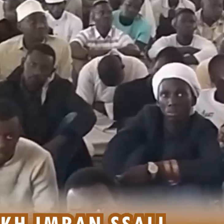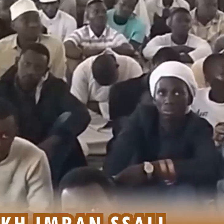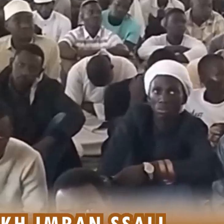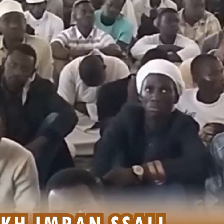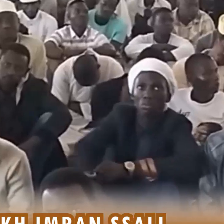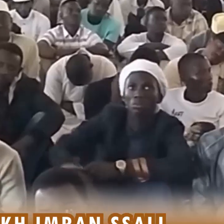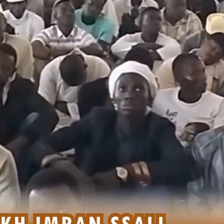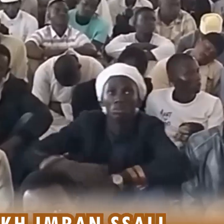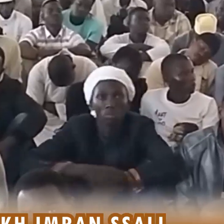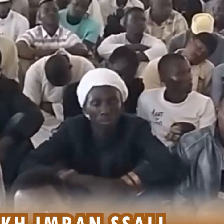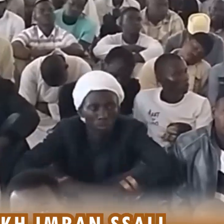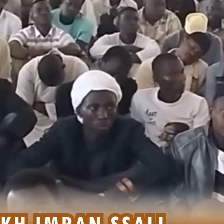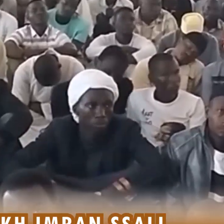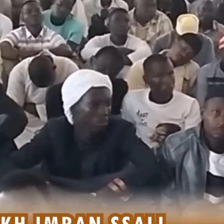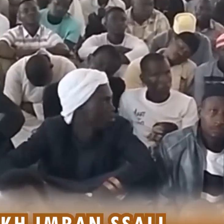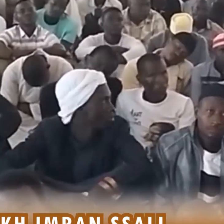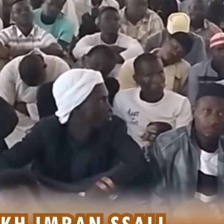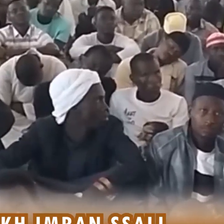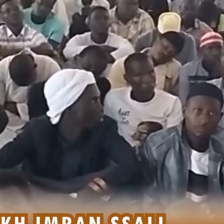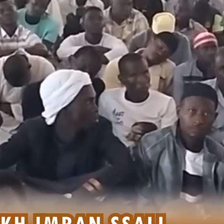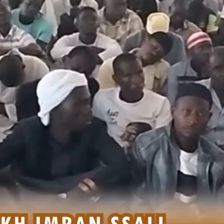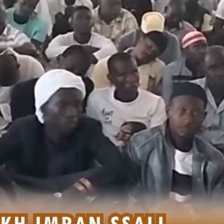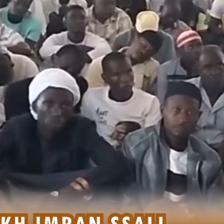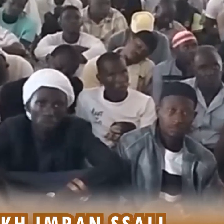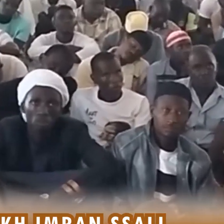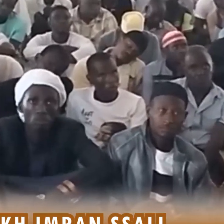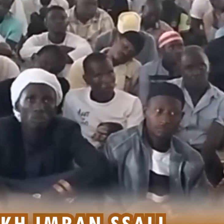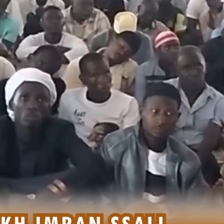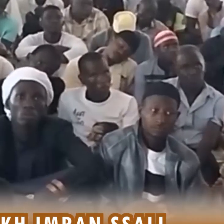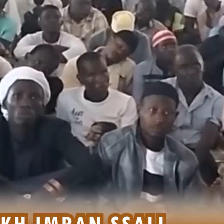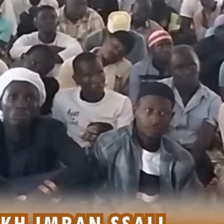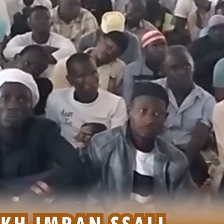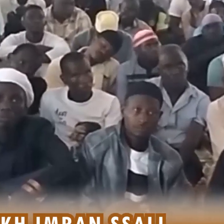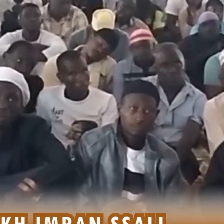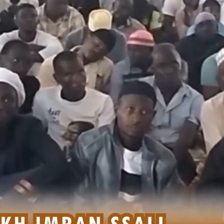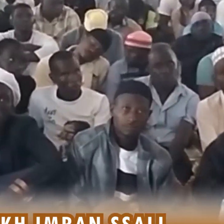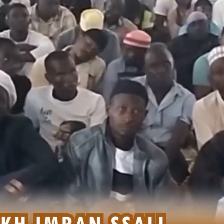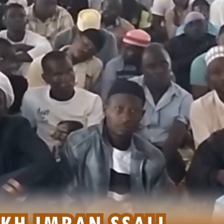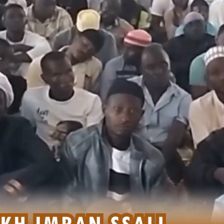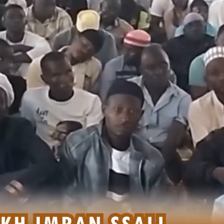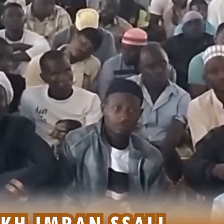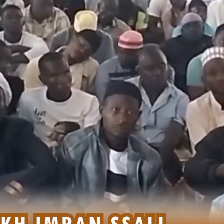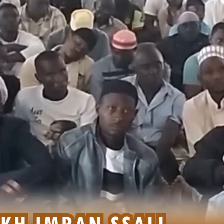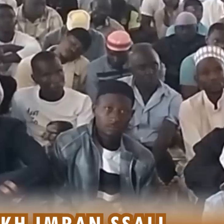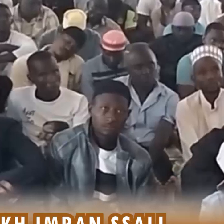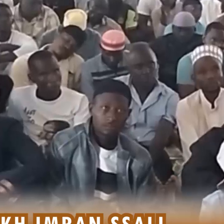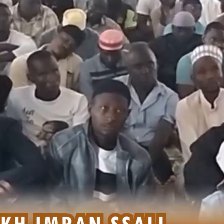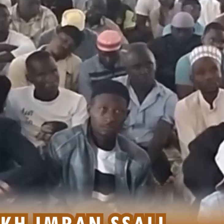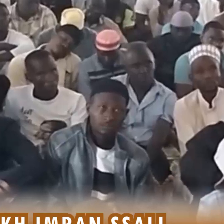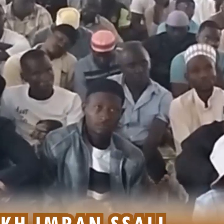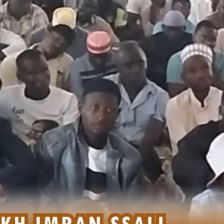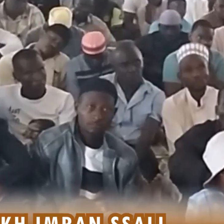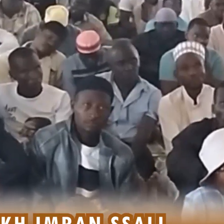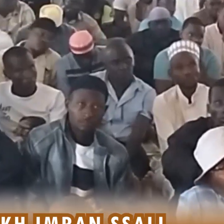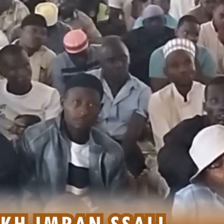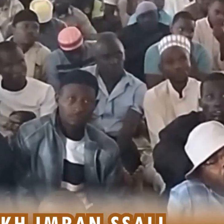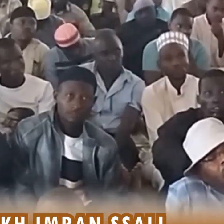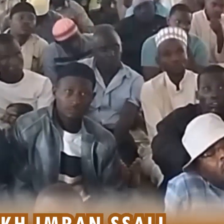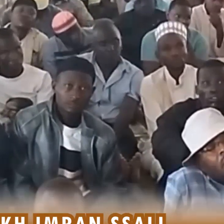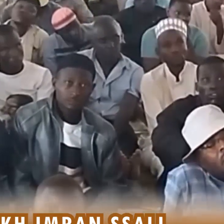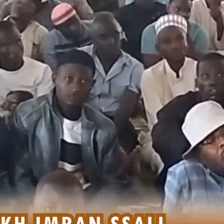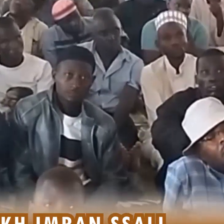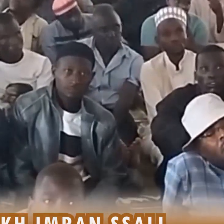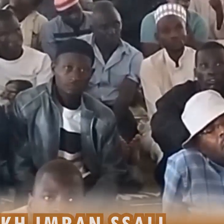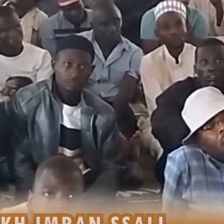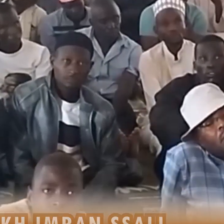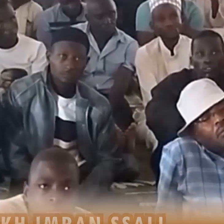n'okulaga obulungi senga tuba tukivuddeko أقول قولي هذا وأستغفر الله لي ولكم ولجميع المسلمين وأسمعت من كل ذنب